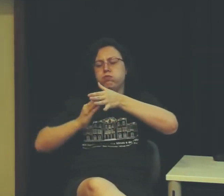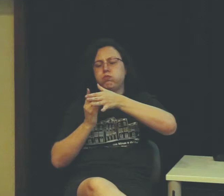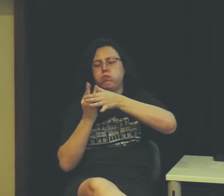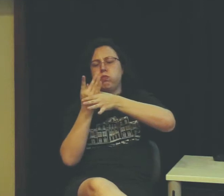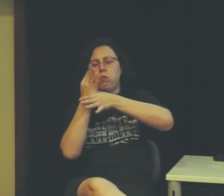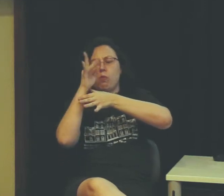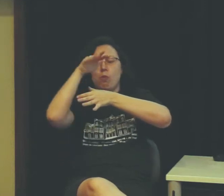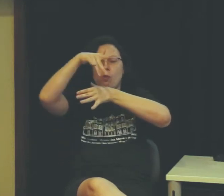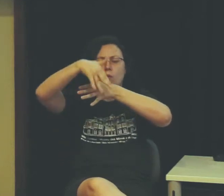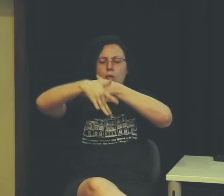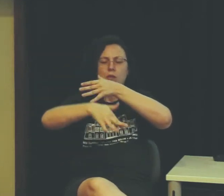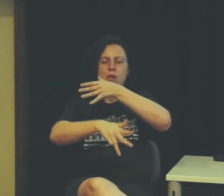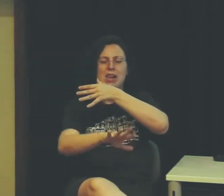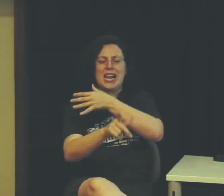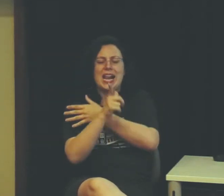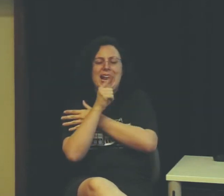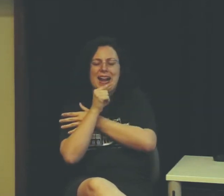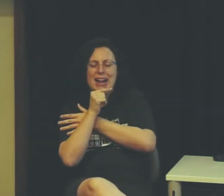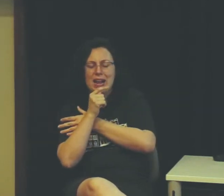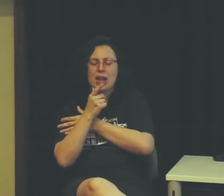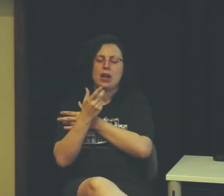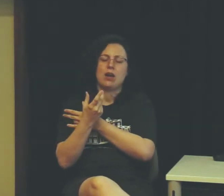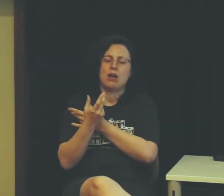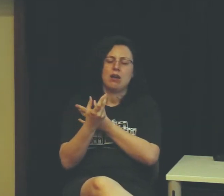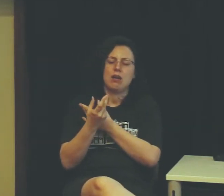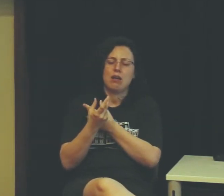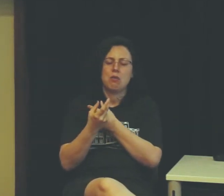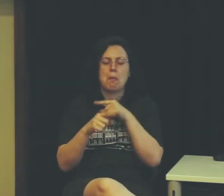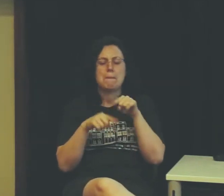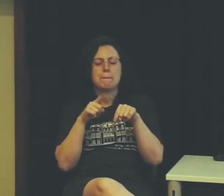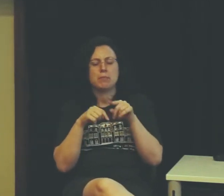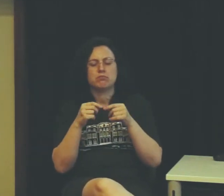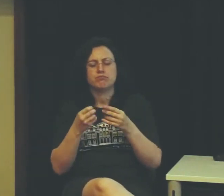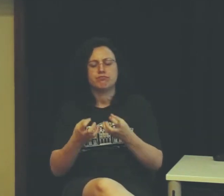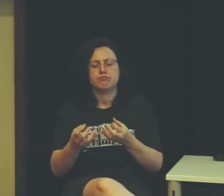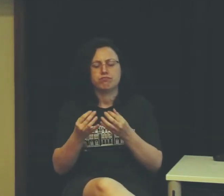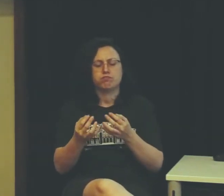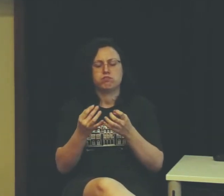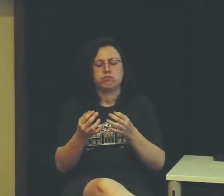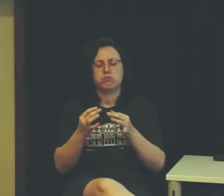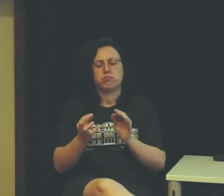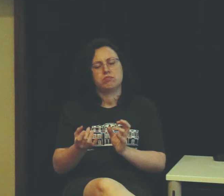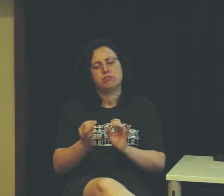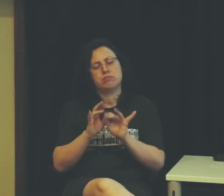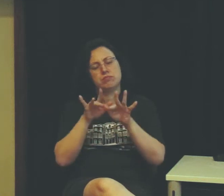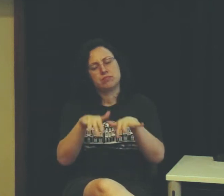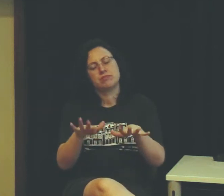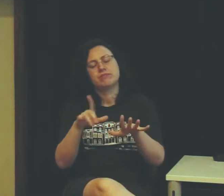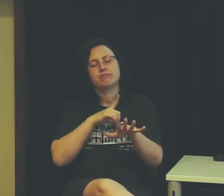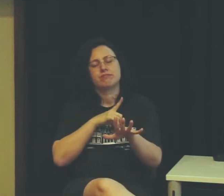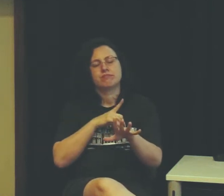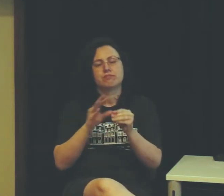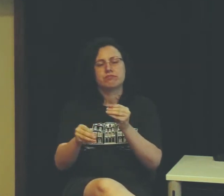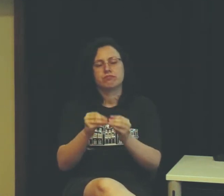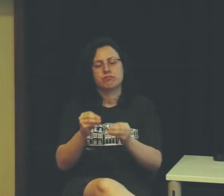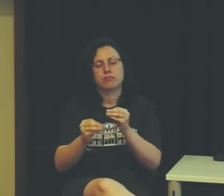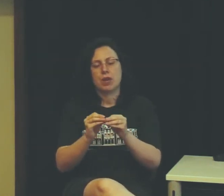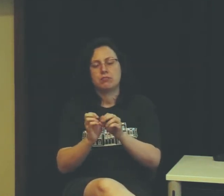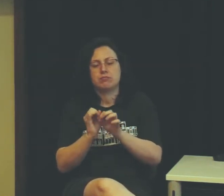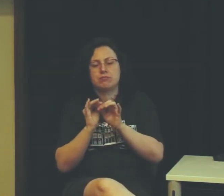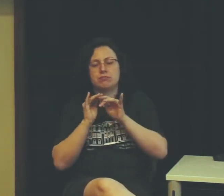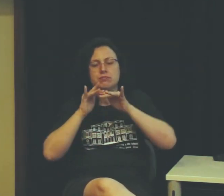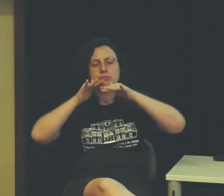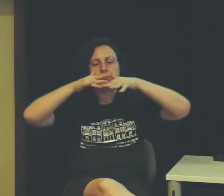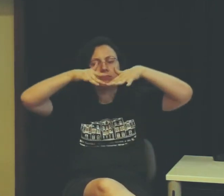concentrações de águas aquecidas e enriquecidas desses materiais, que normalmente vai trazendo isso até a superfície, onde o